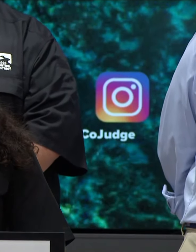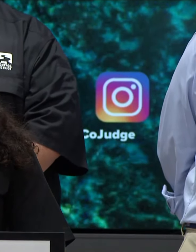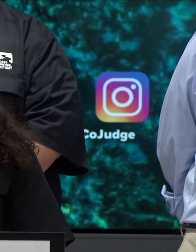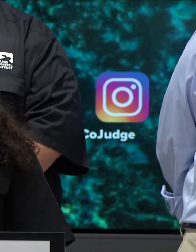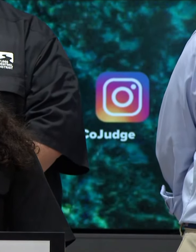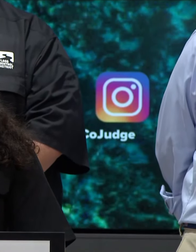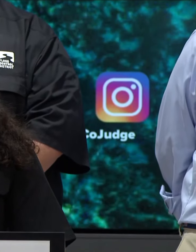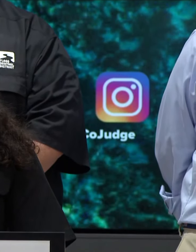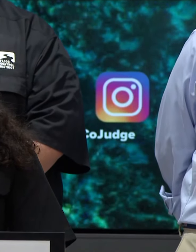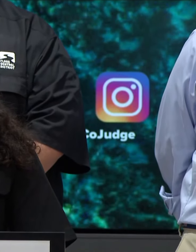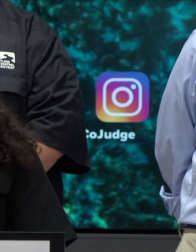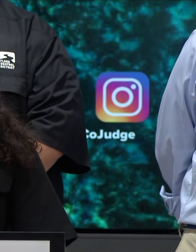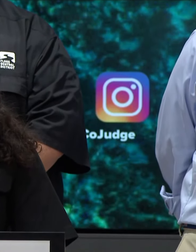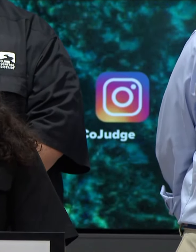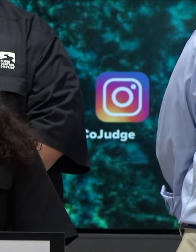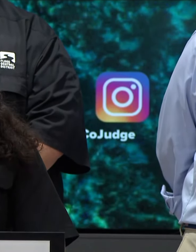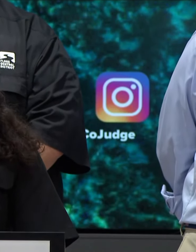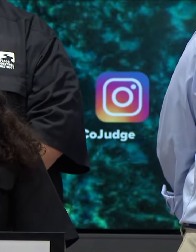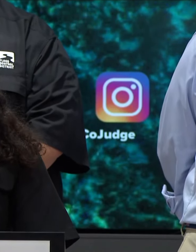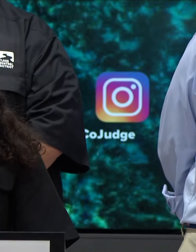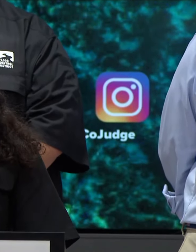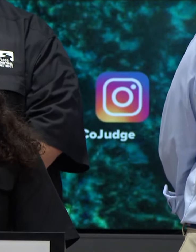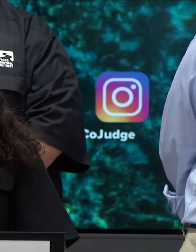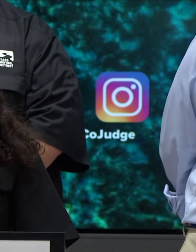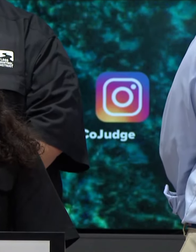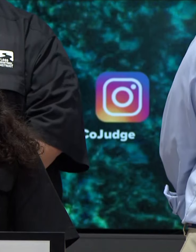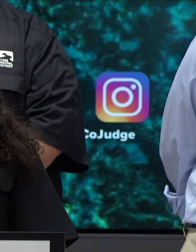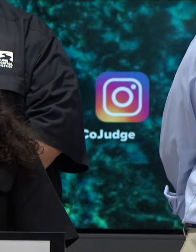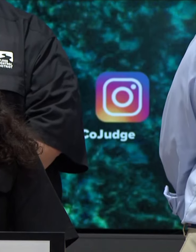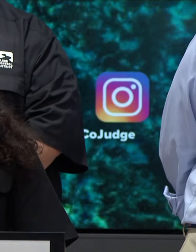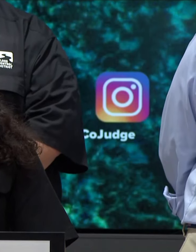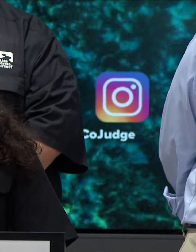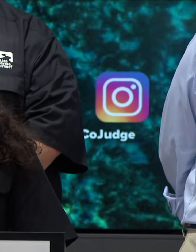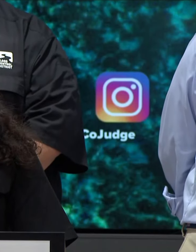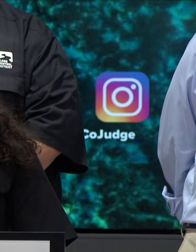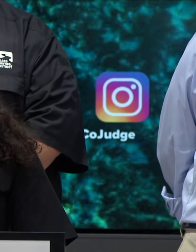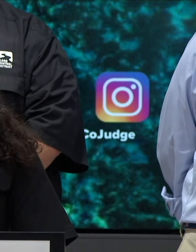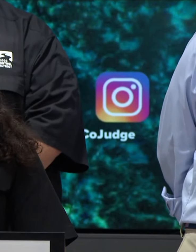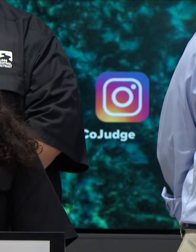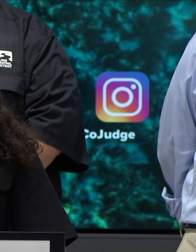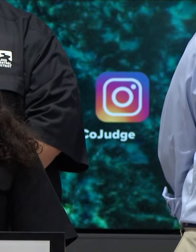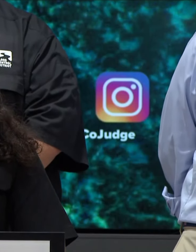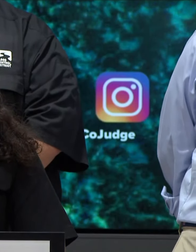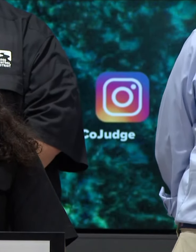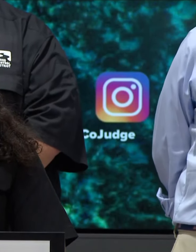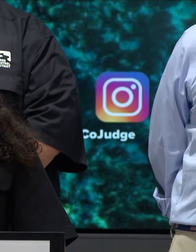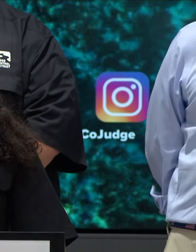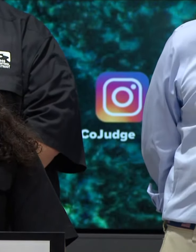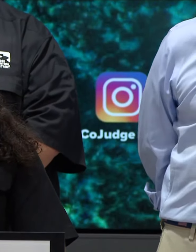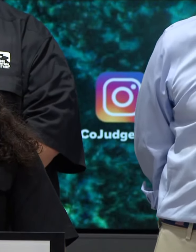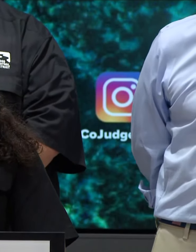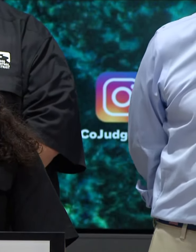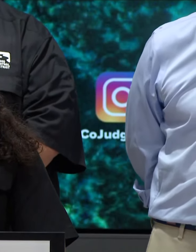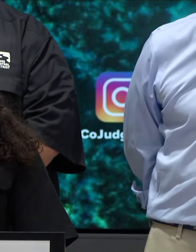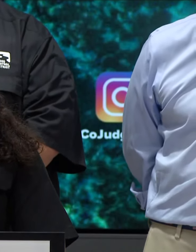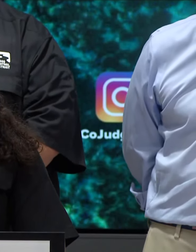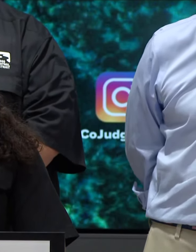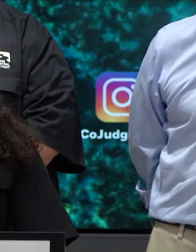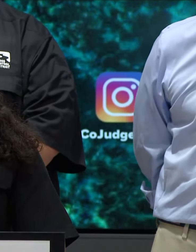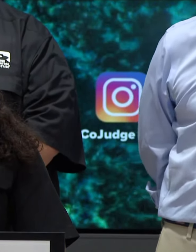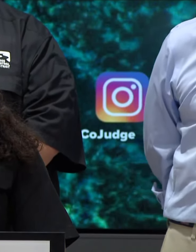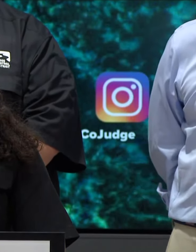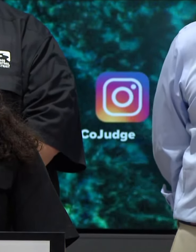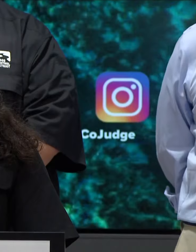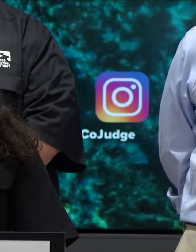a los supermercados, están haciendo todo lo posible por ayudar. Muchos de ellos no tienen la electricidad para mantener